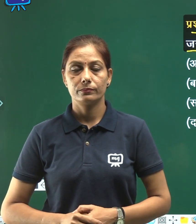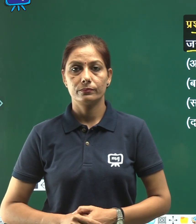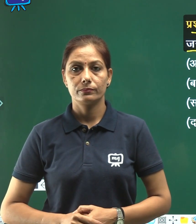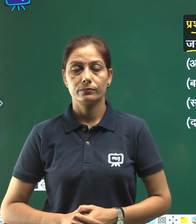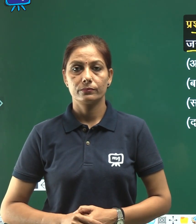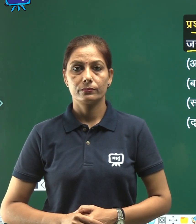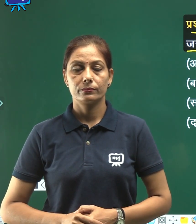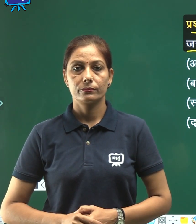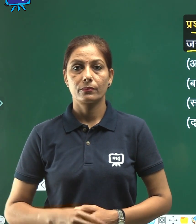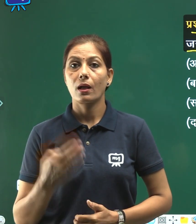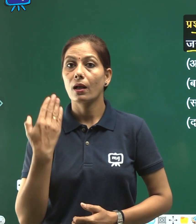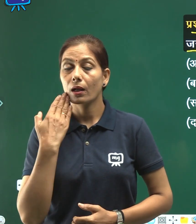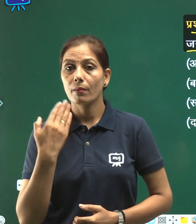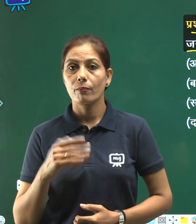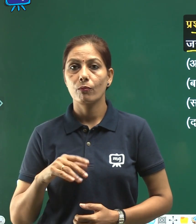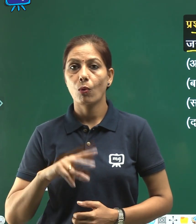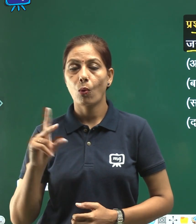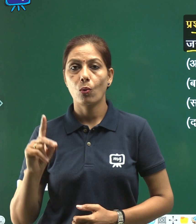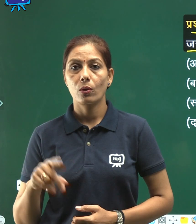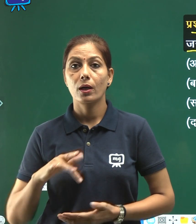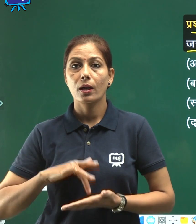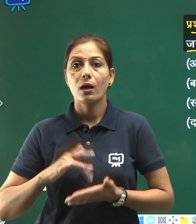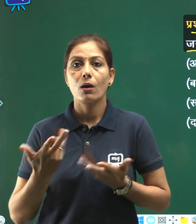कब व कहां हुआ था?